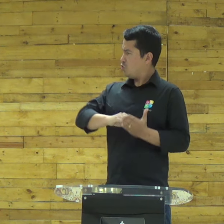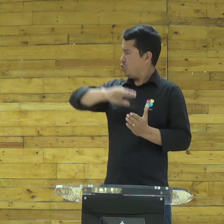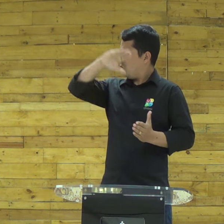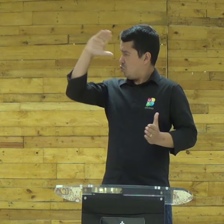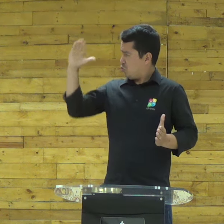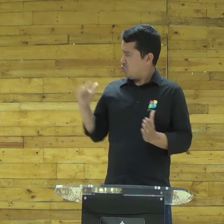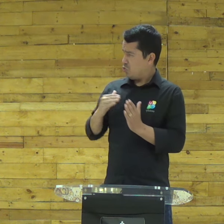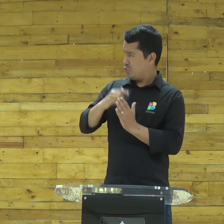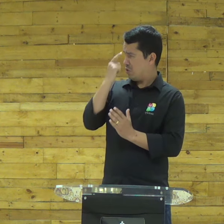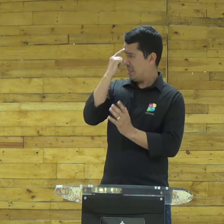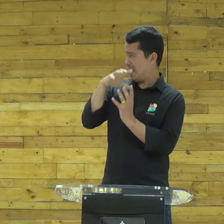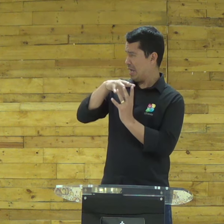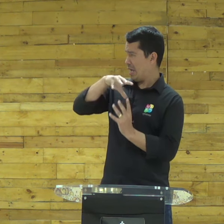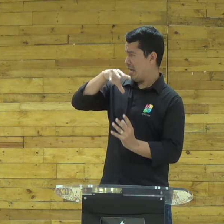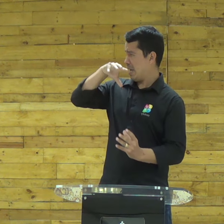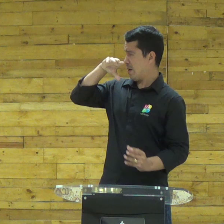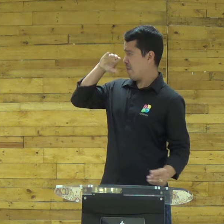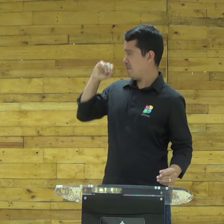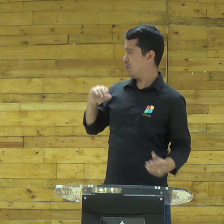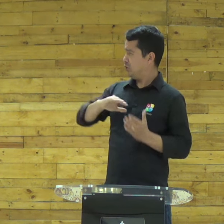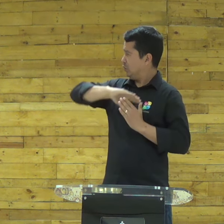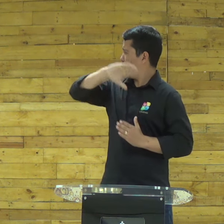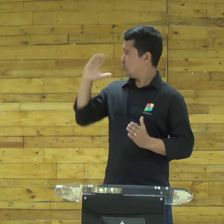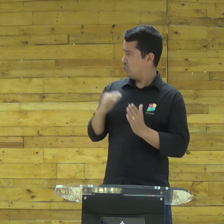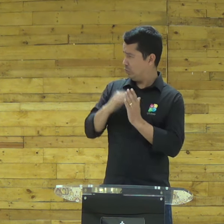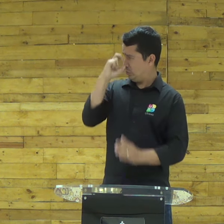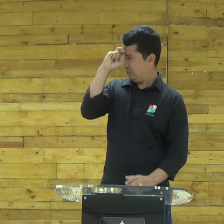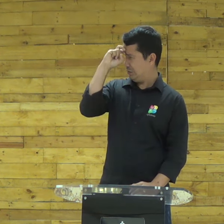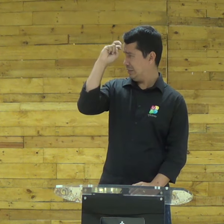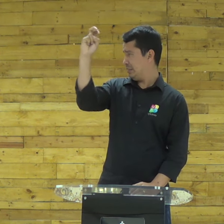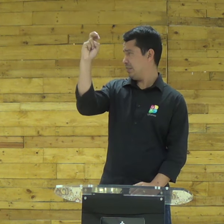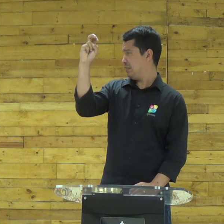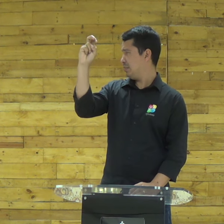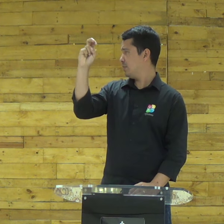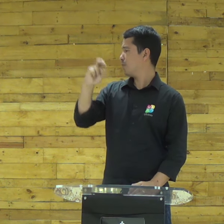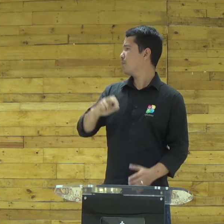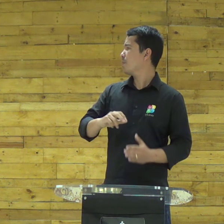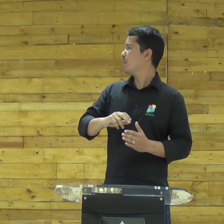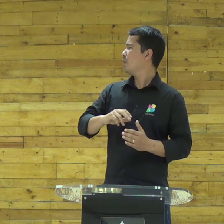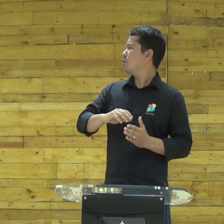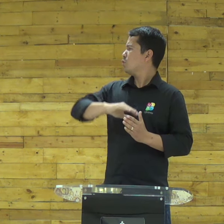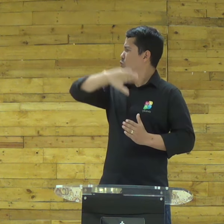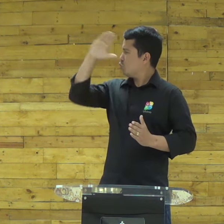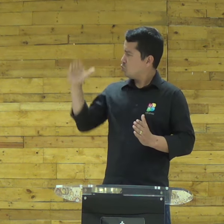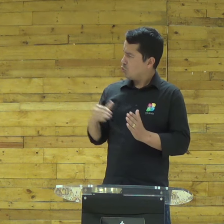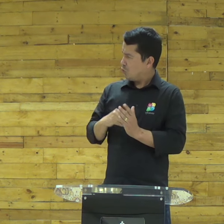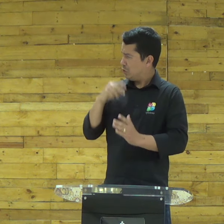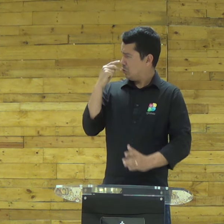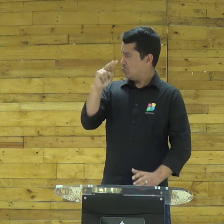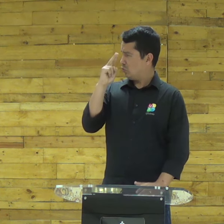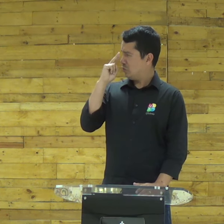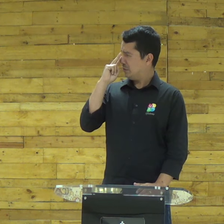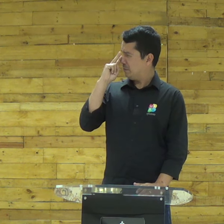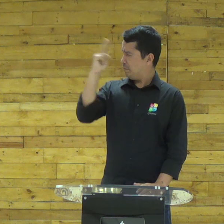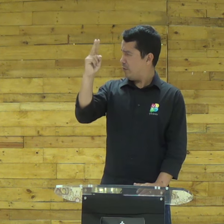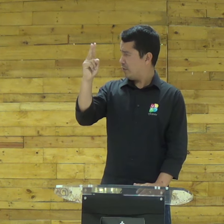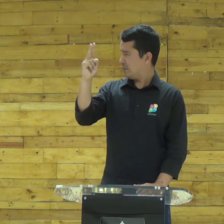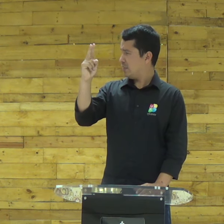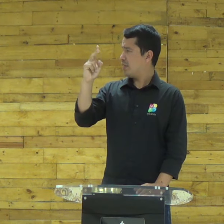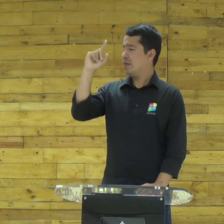coração e de toda a tua alma e de todo o teu entendimento e de todas as suas forças